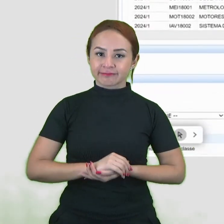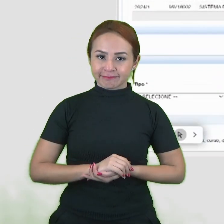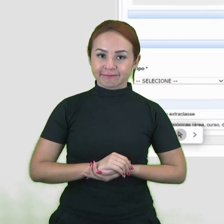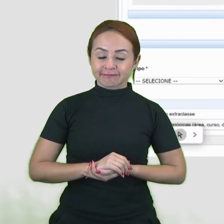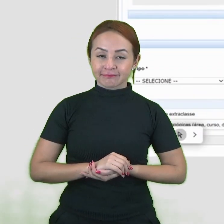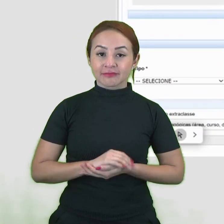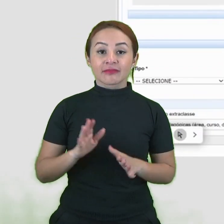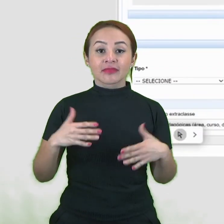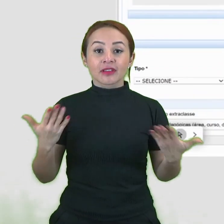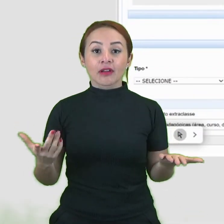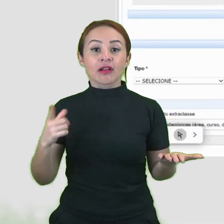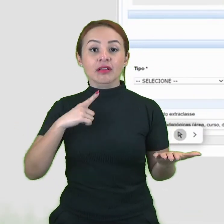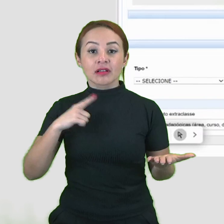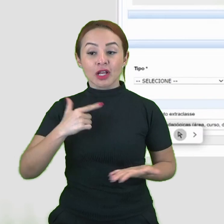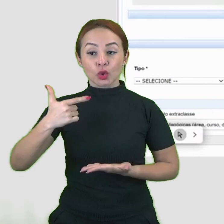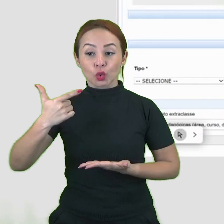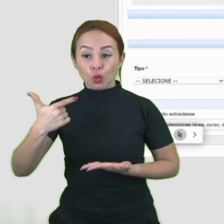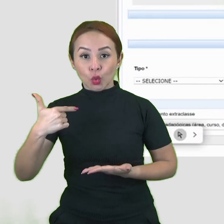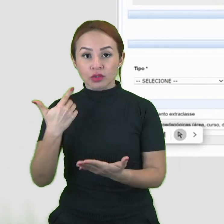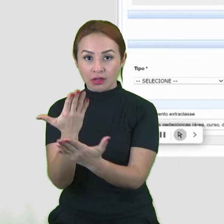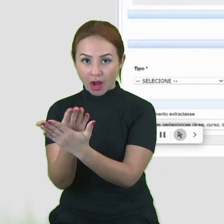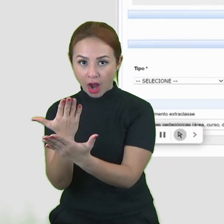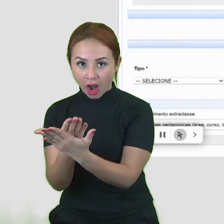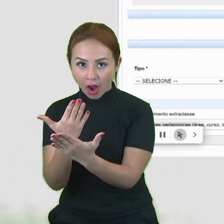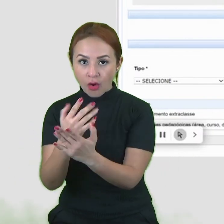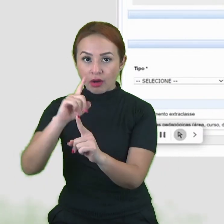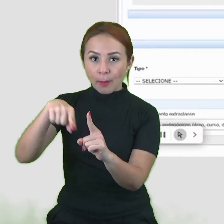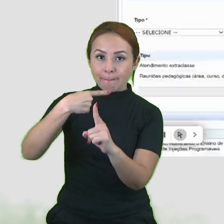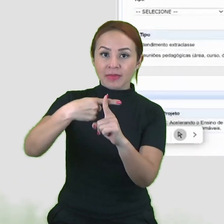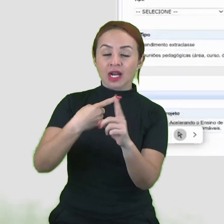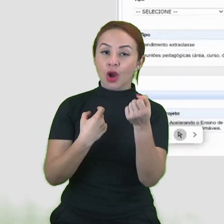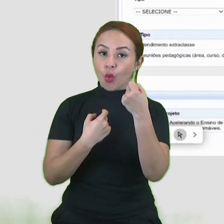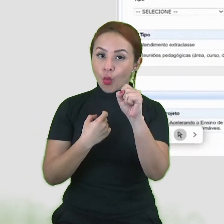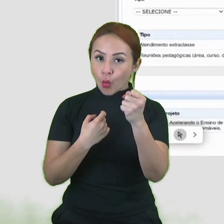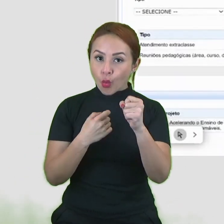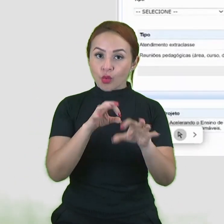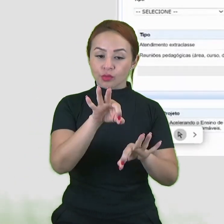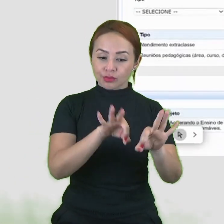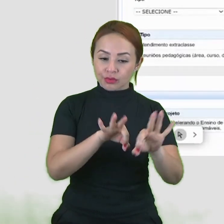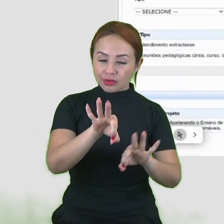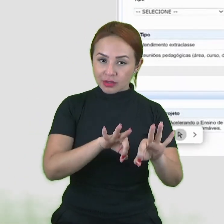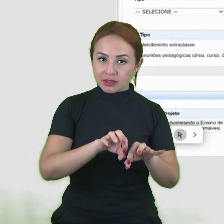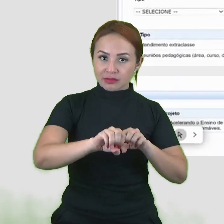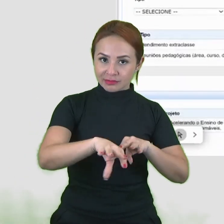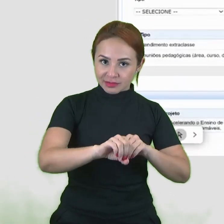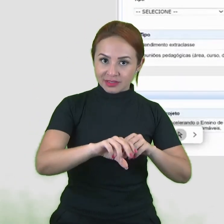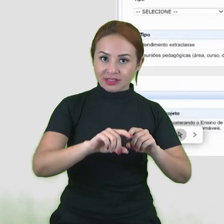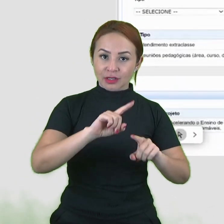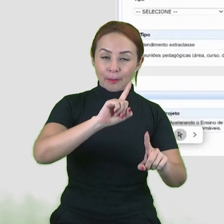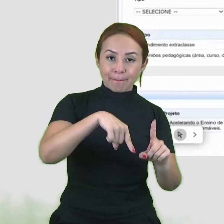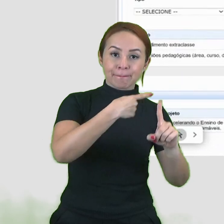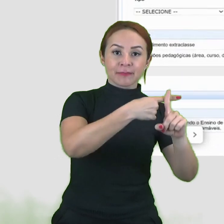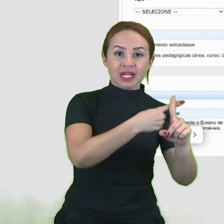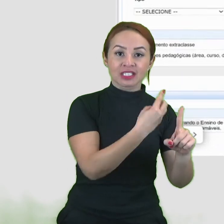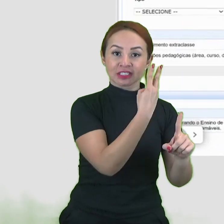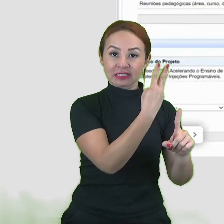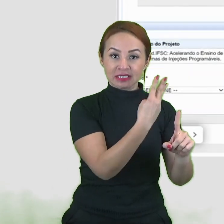de aula, 8 horas de atividade de organização do ensino e 3 horas de apoio ao